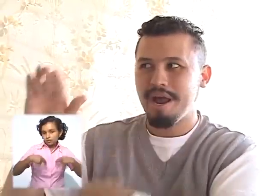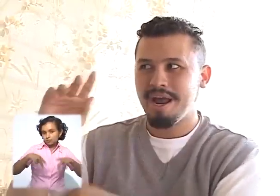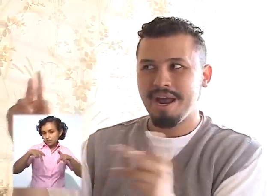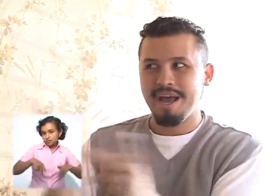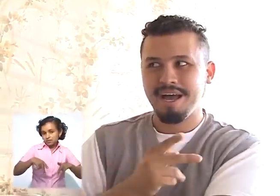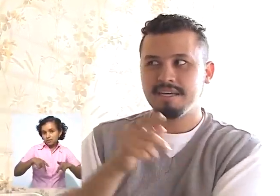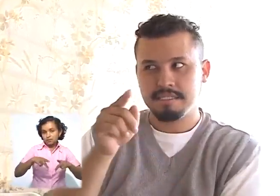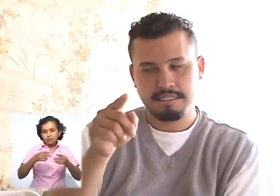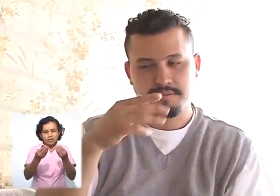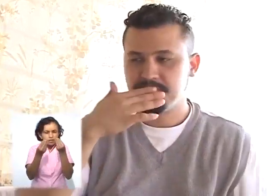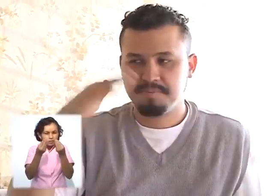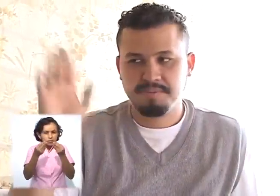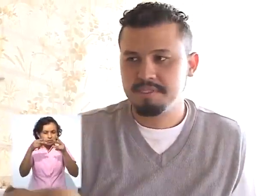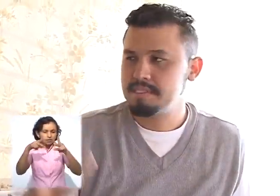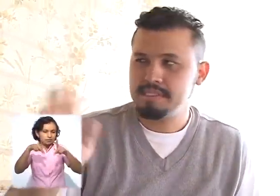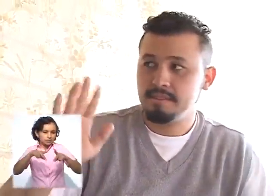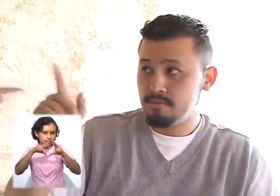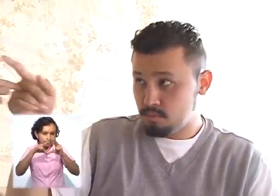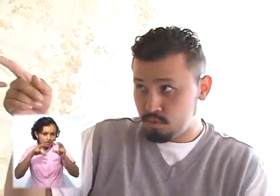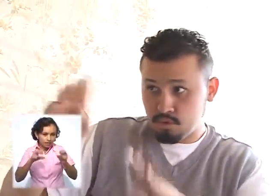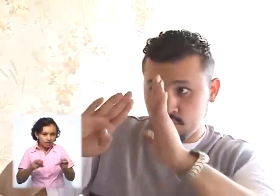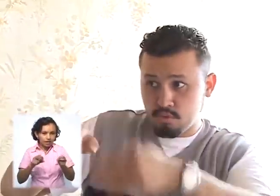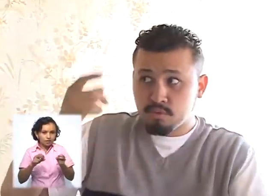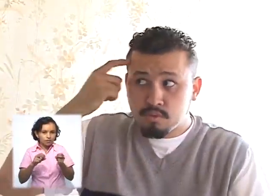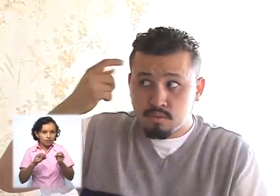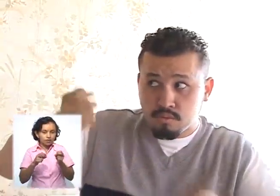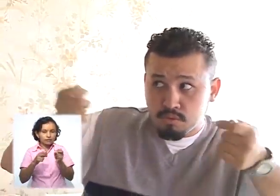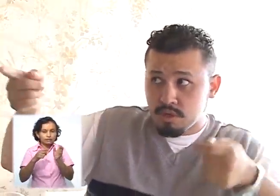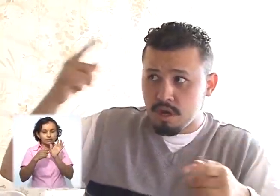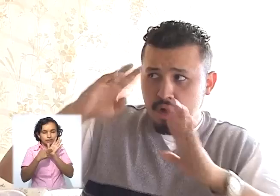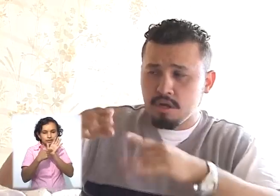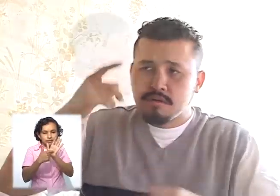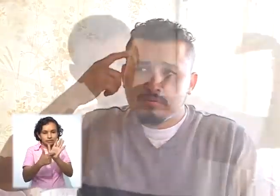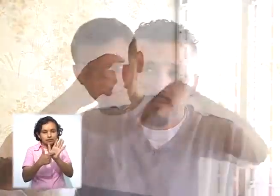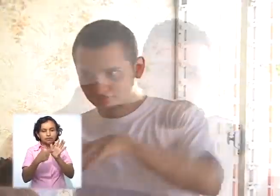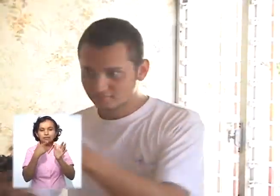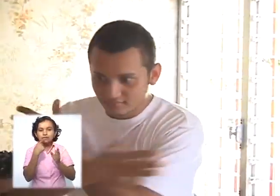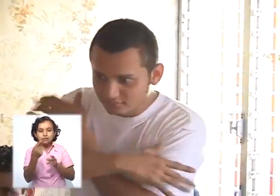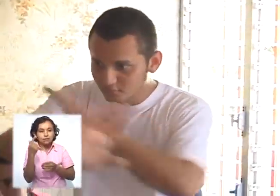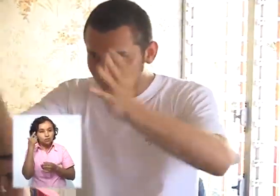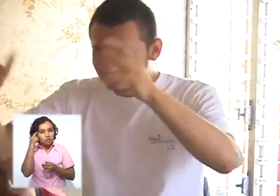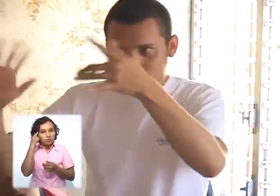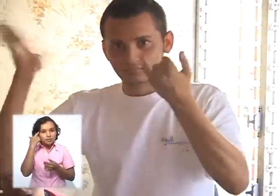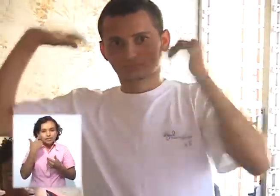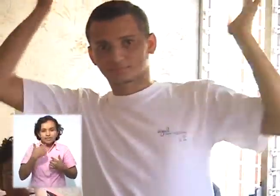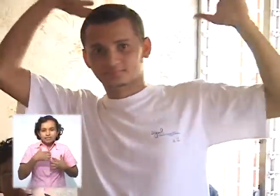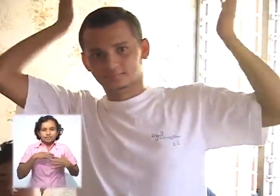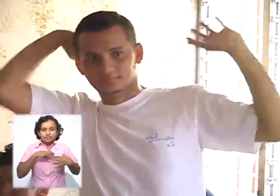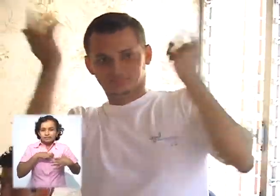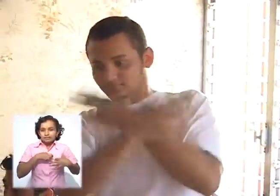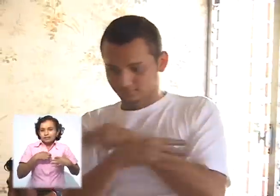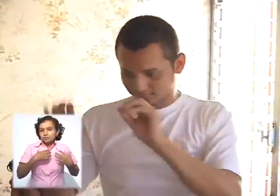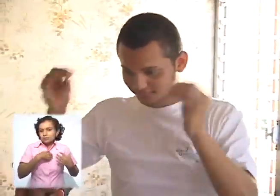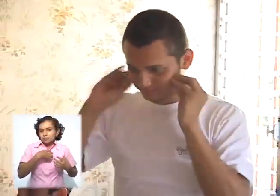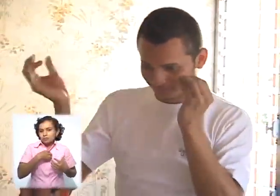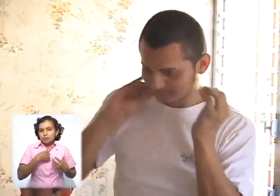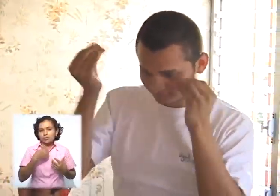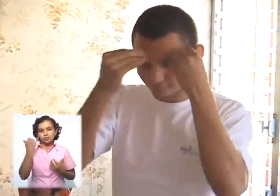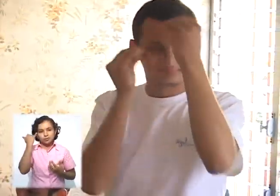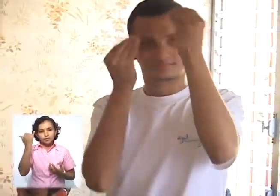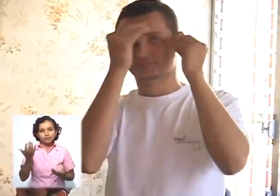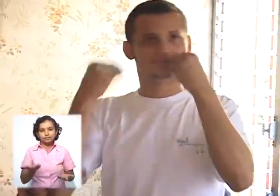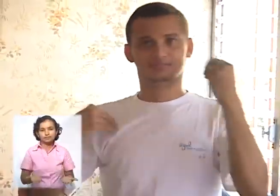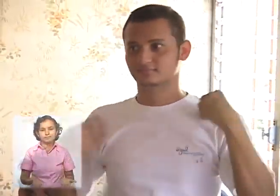Para miles de nicaragüenses, significa mucho más. Representa la posibilidad de decir lo que piensan y lo que sienten. ¡Oye!